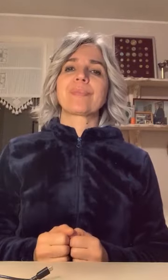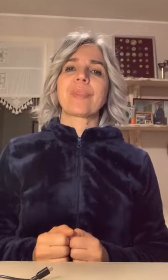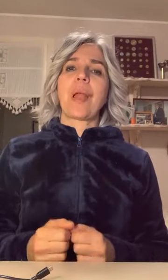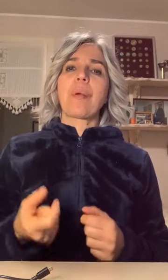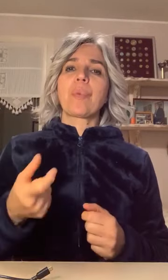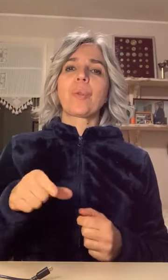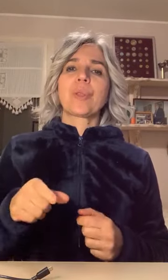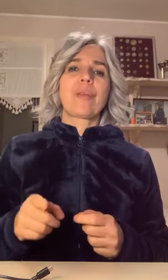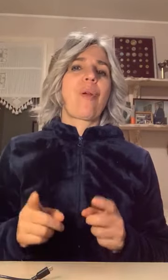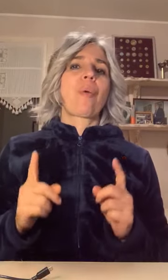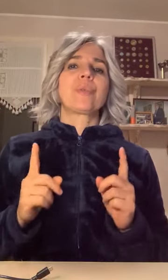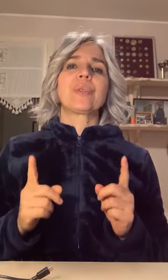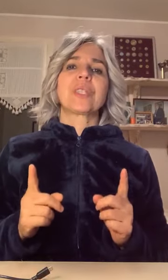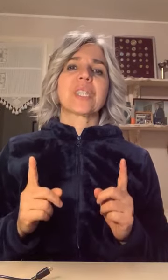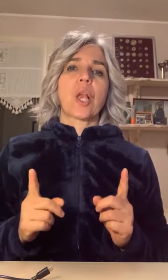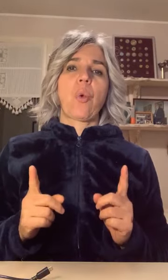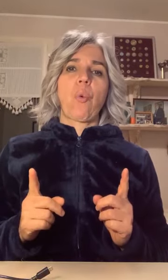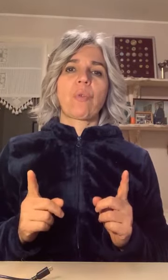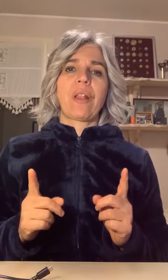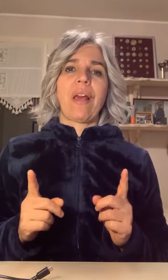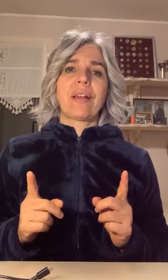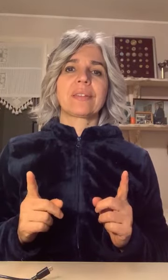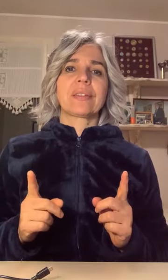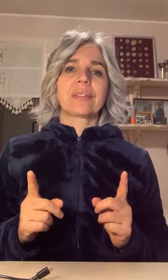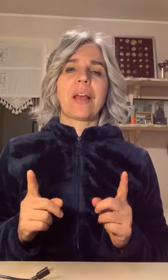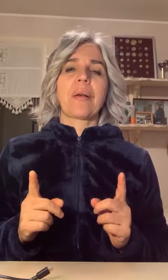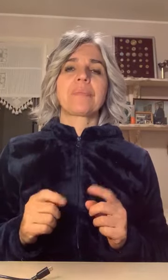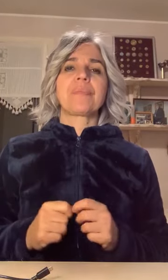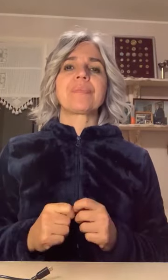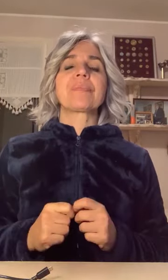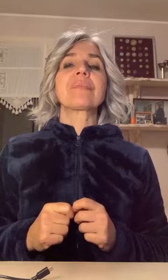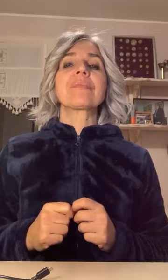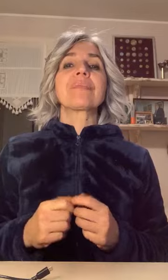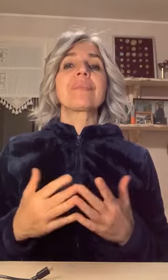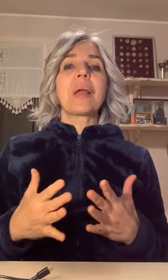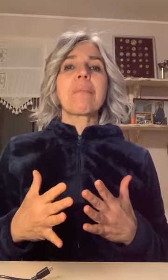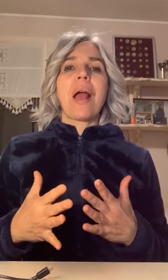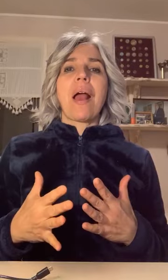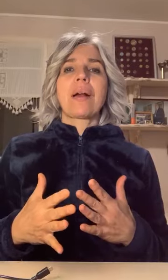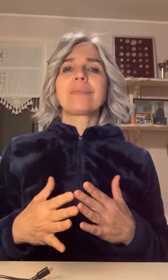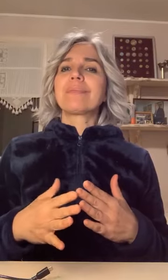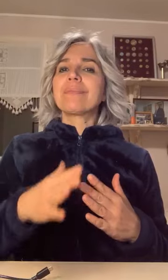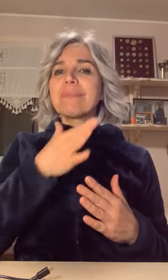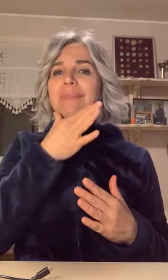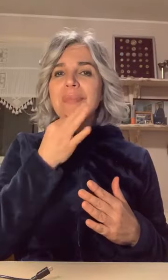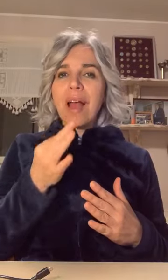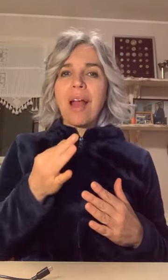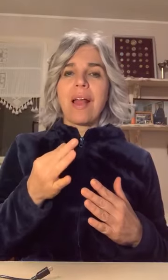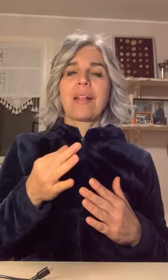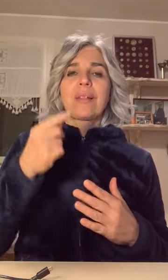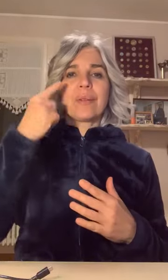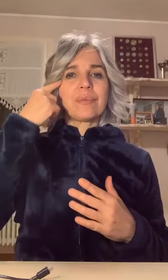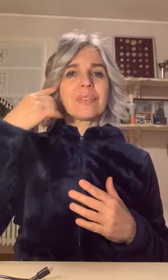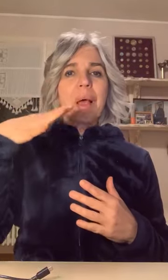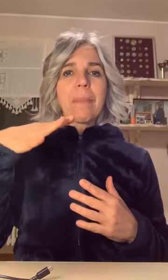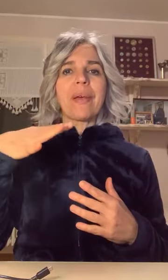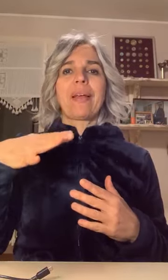Ma è bellissimo sapere che anche nelle nostre case, nelle nostre famiglie, possiamo elevare il